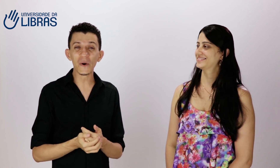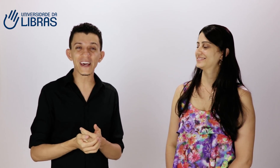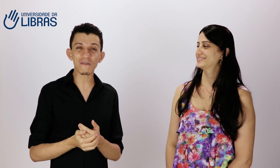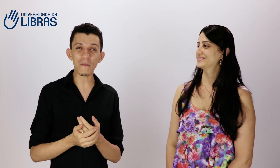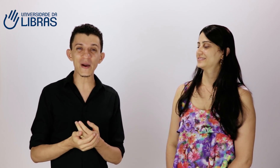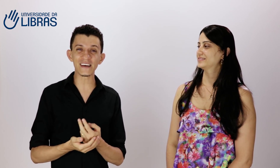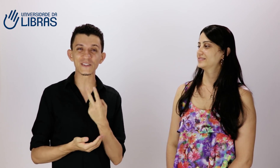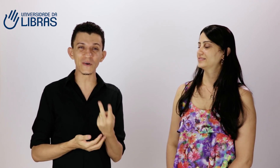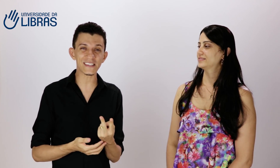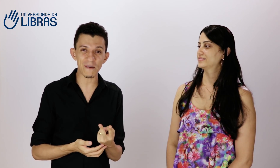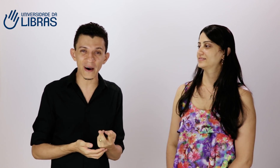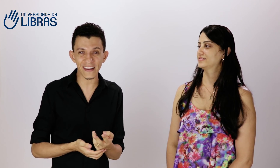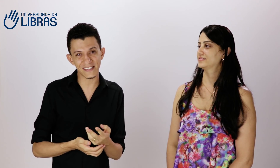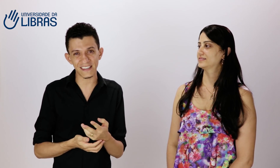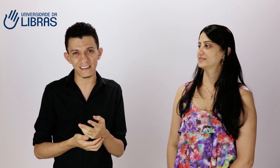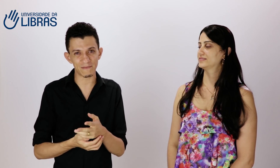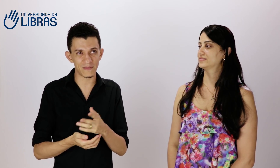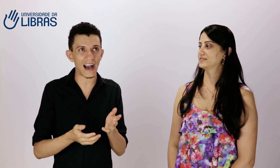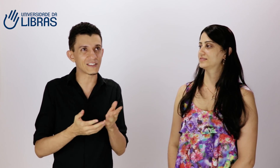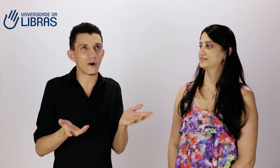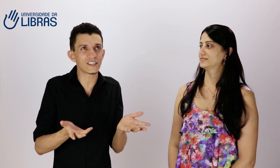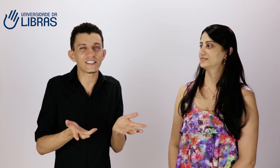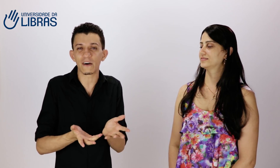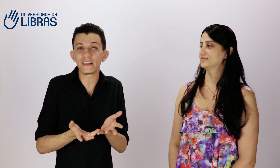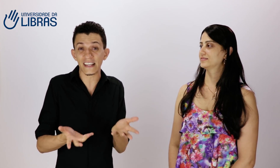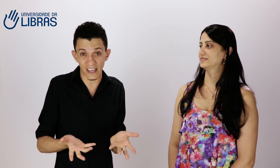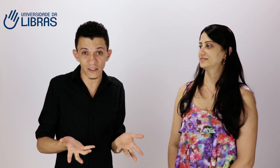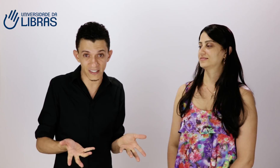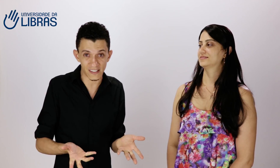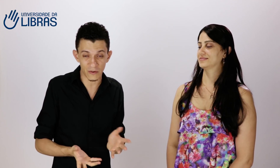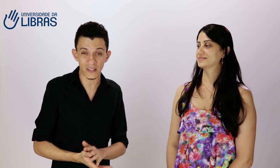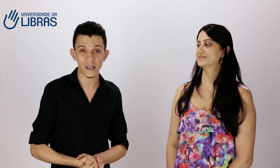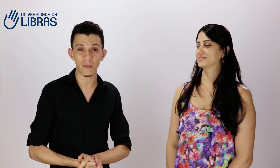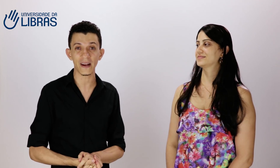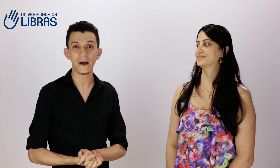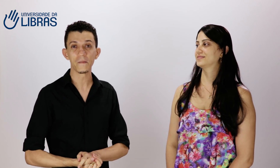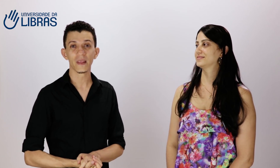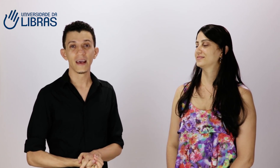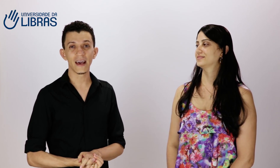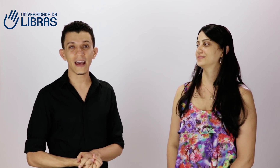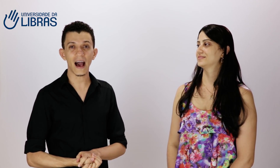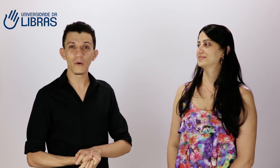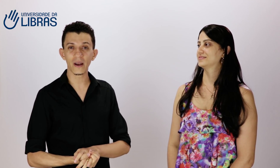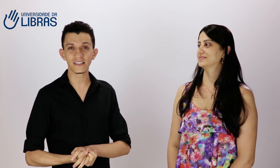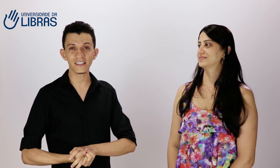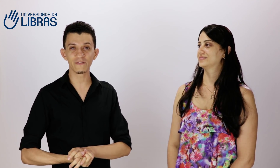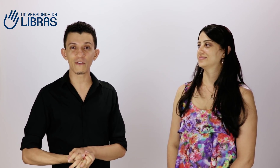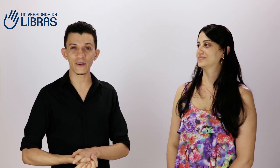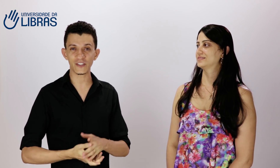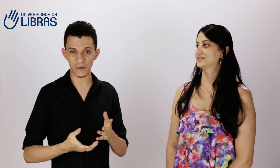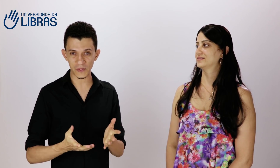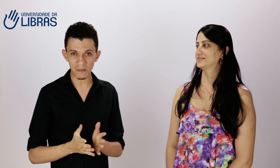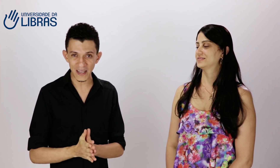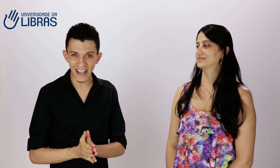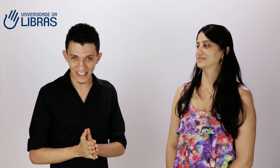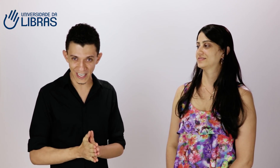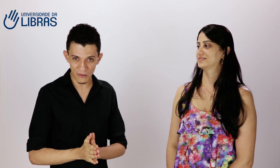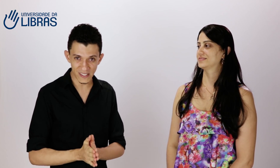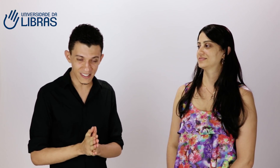porque com apenas 2 semanas, e agora a gente está no 3º dia da 2ª semana, a Luana já desenvolveu esse tipo de habilidade em língua de